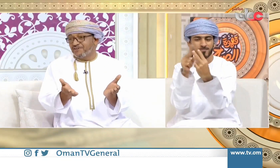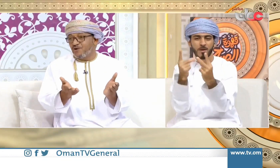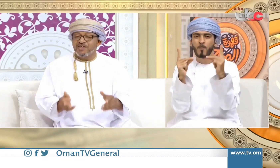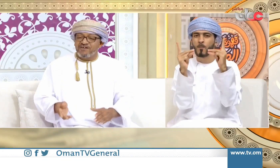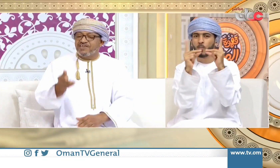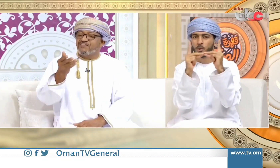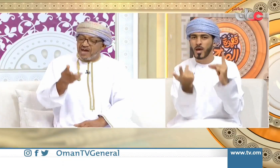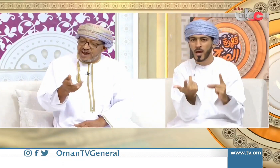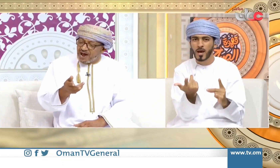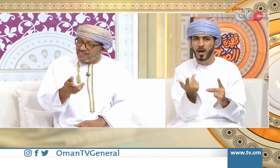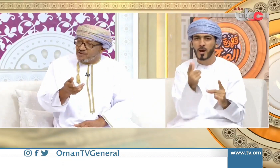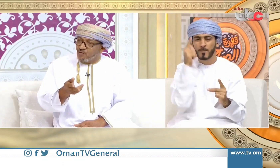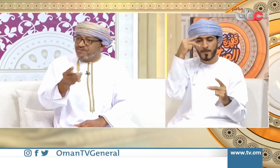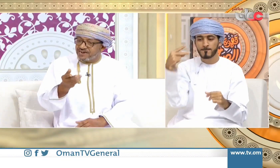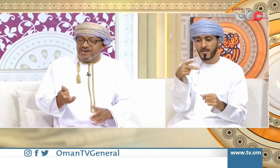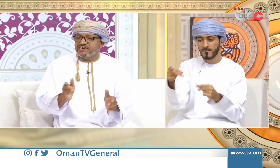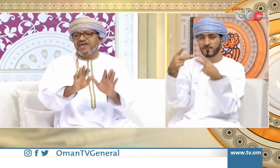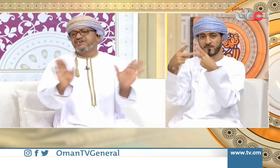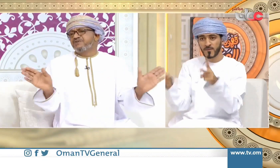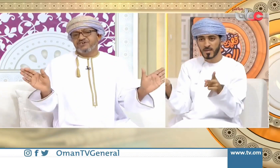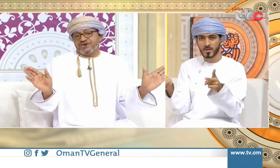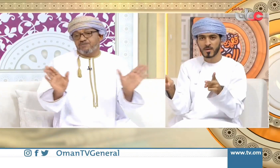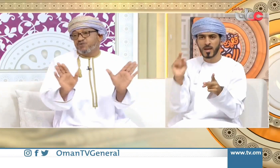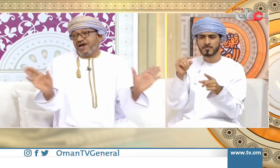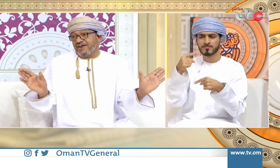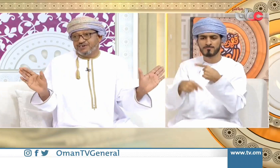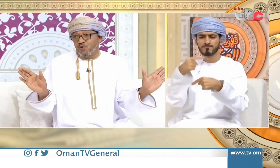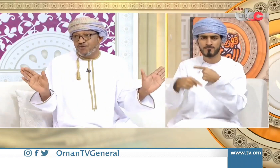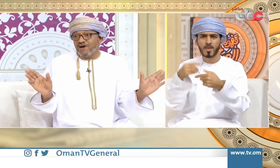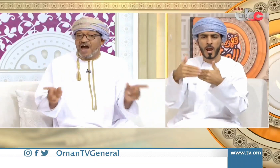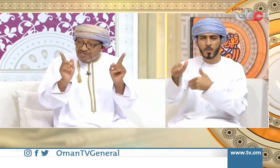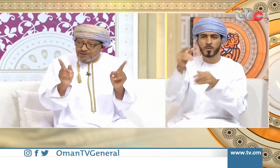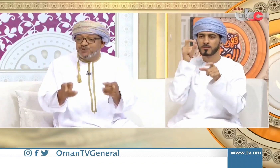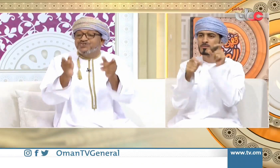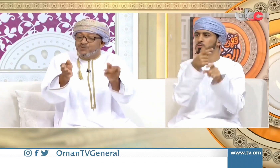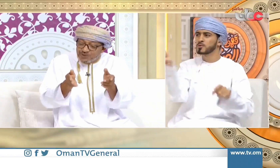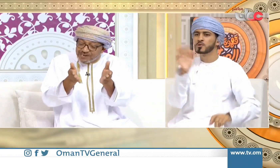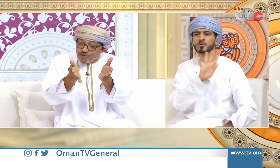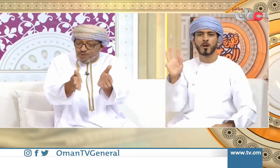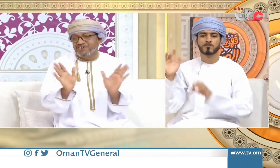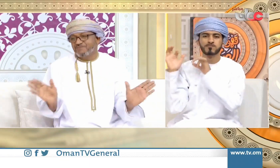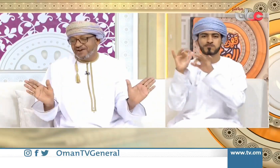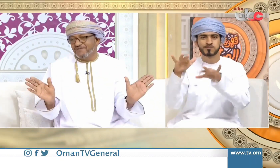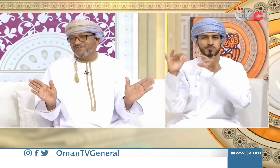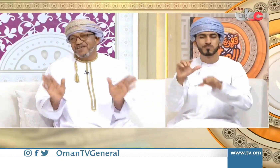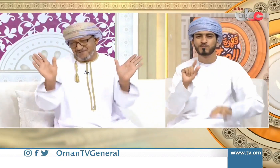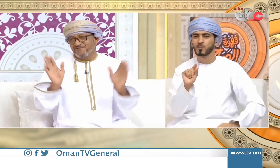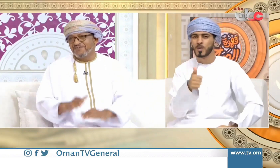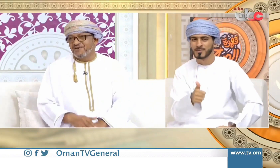الملتقيات، فإذا فتحنا معرض وملتقي لا يجب أن يخلق من دون أعلى الجمهور، أفضل شيء في الجمهور موجودين